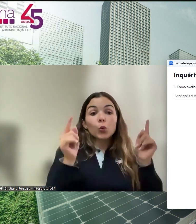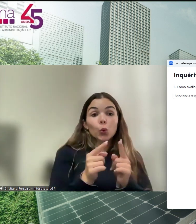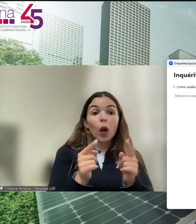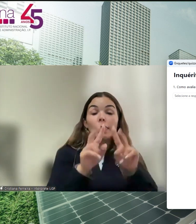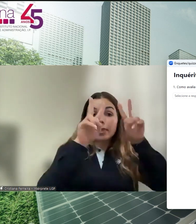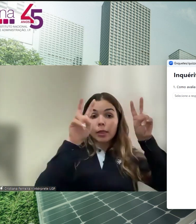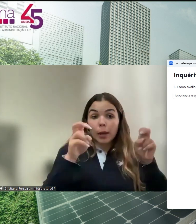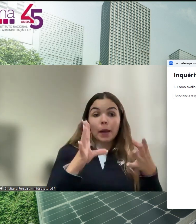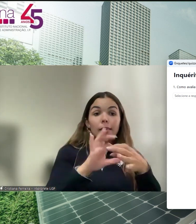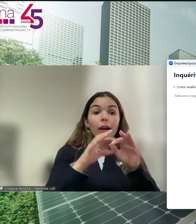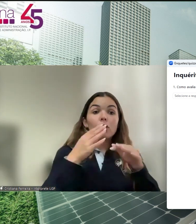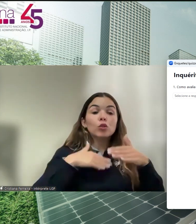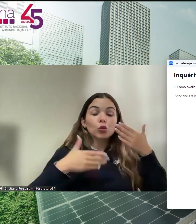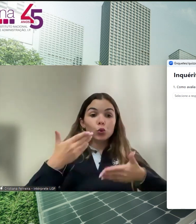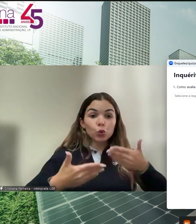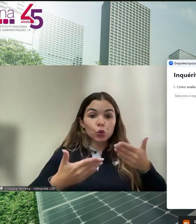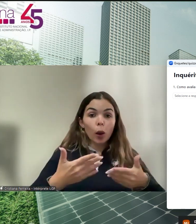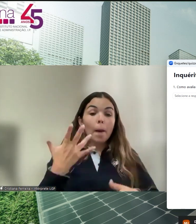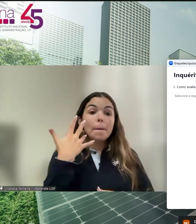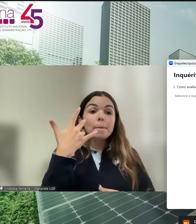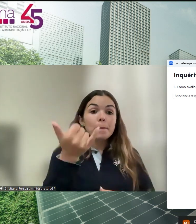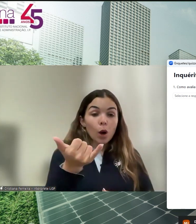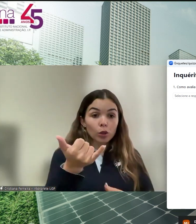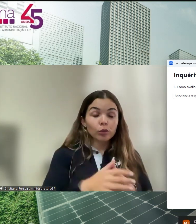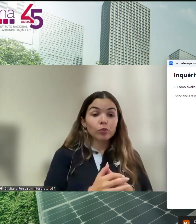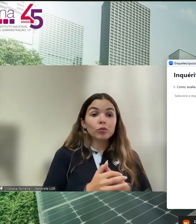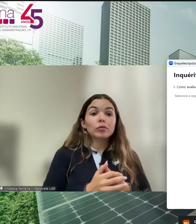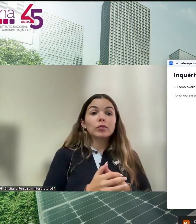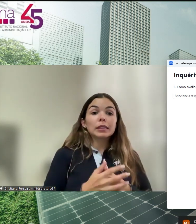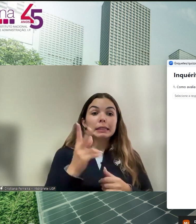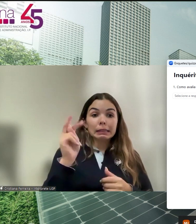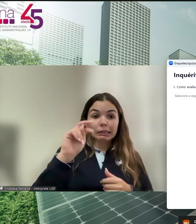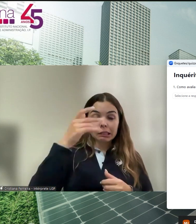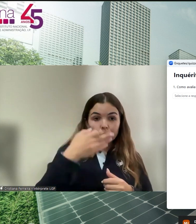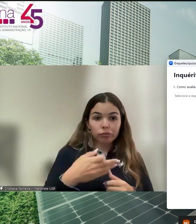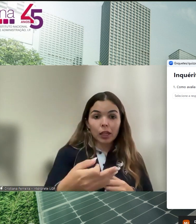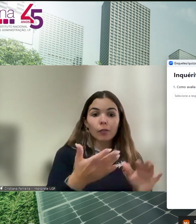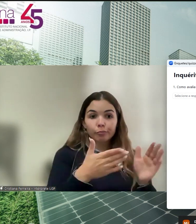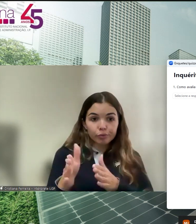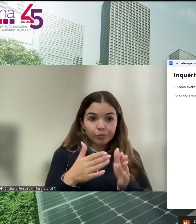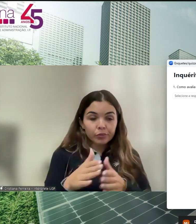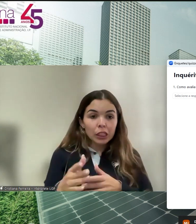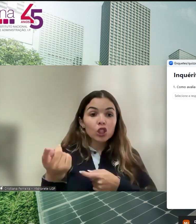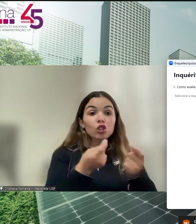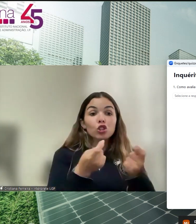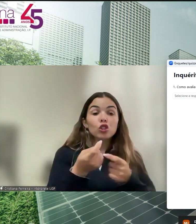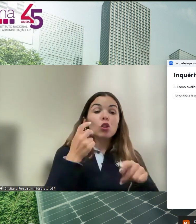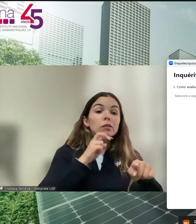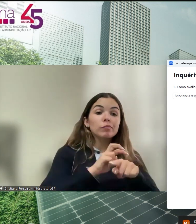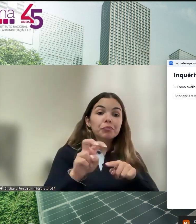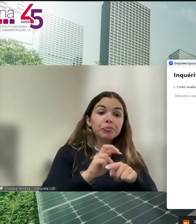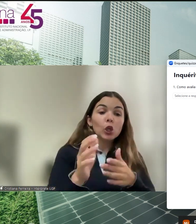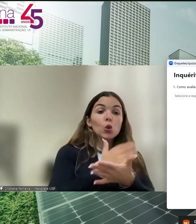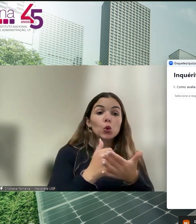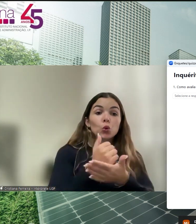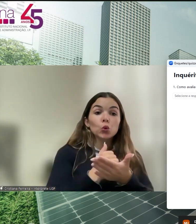da sustentabilidade que terão lugar no próximo trimestre, nomeadamente Gestão da Energia e Recursos na Administração Pública, que